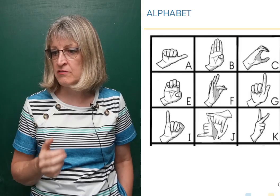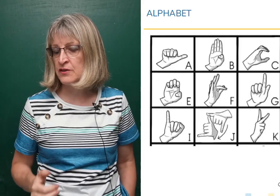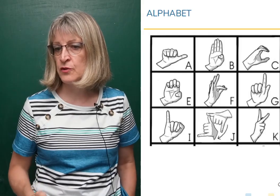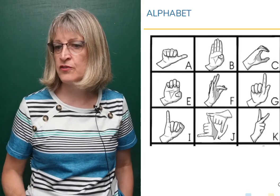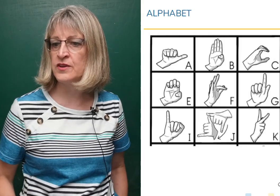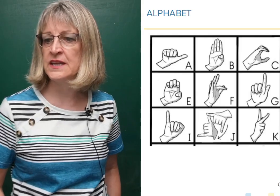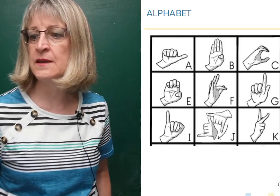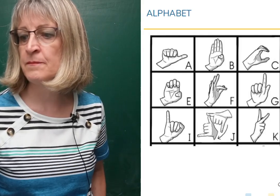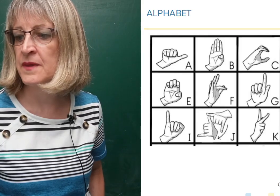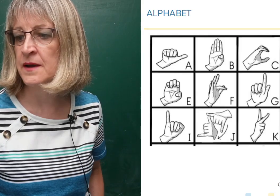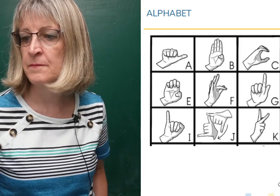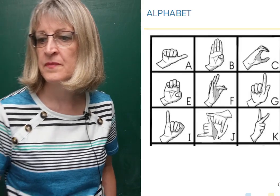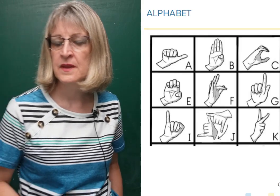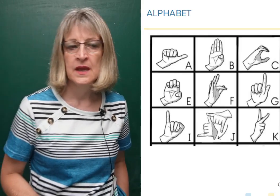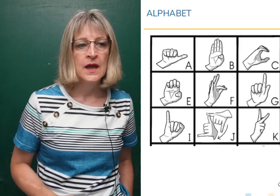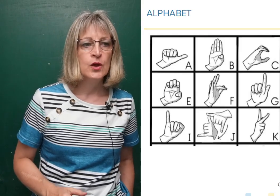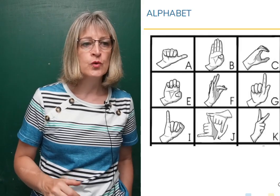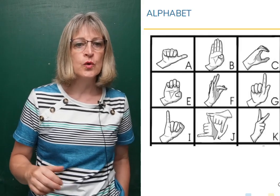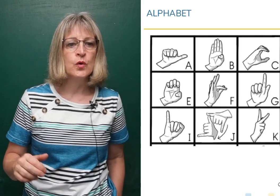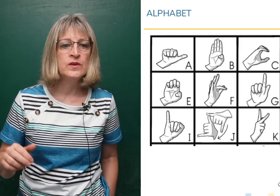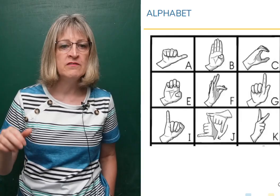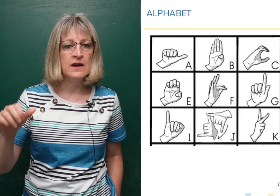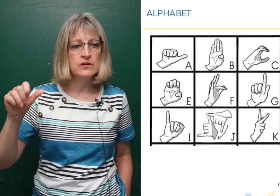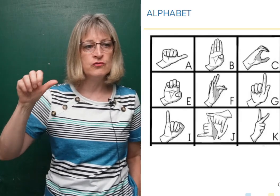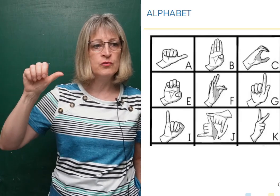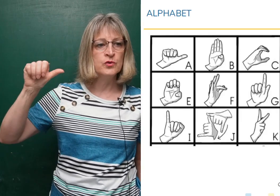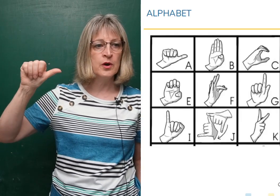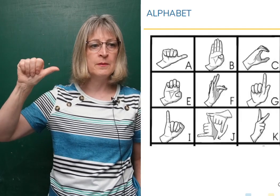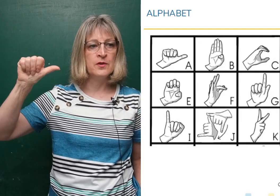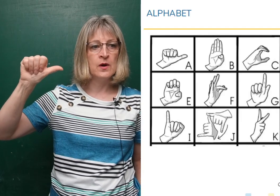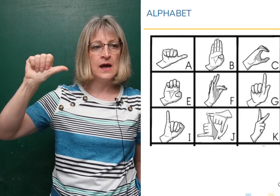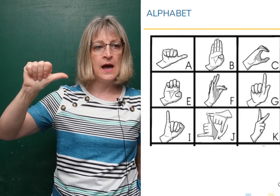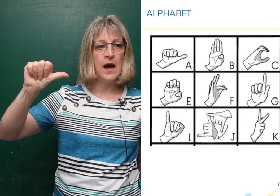temps de s'entraîner, hein. Donc, on y va. Je vous le montre en même temps. A,